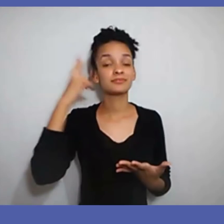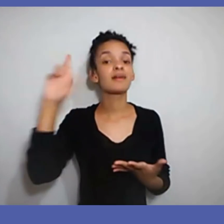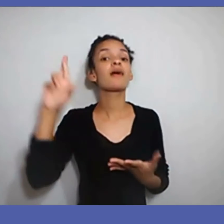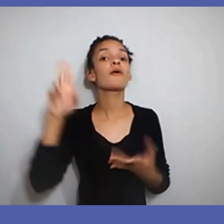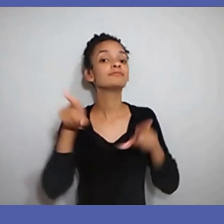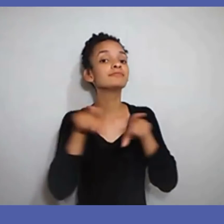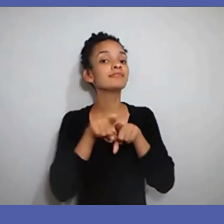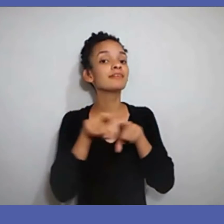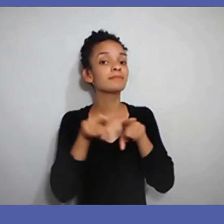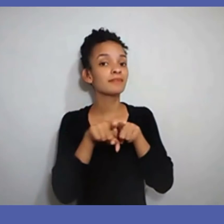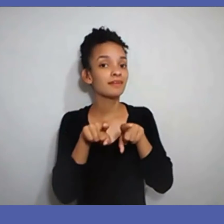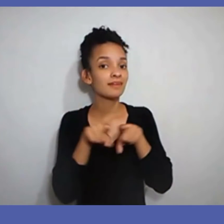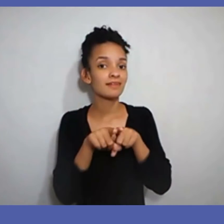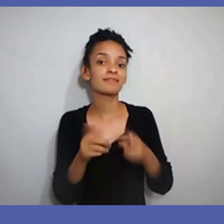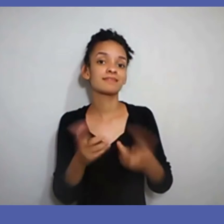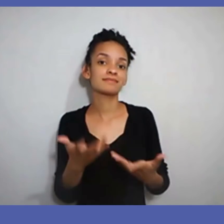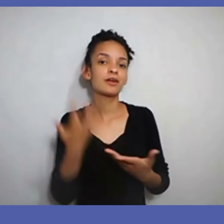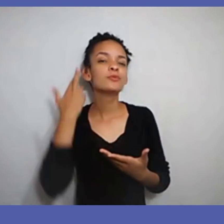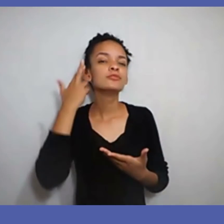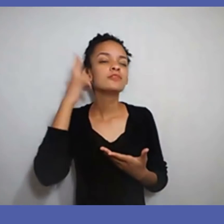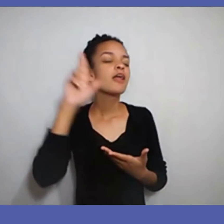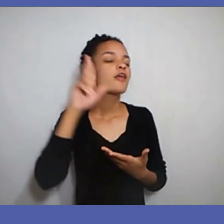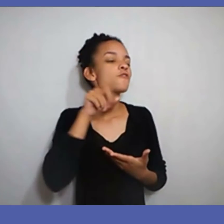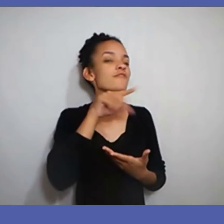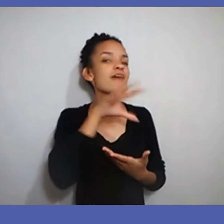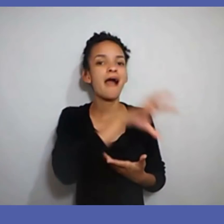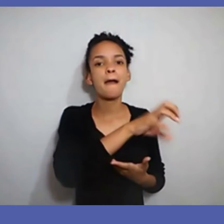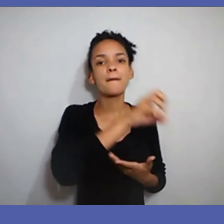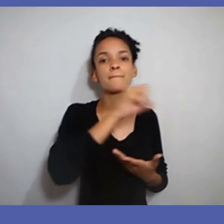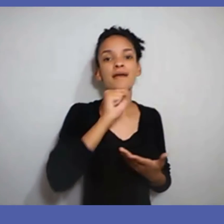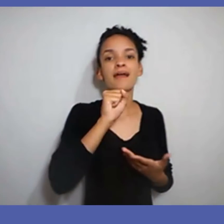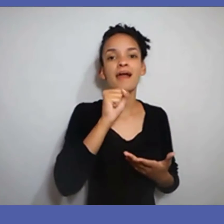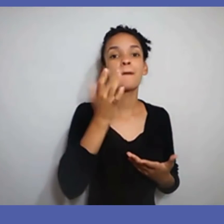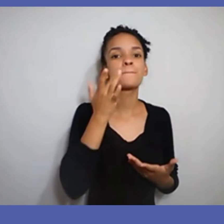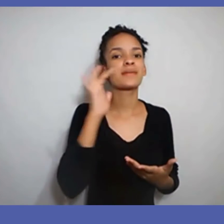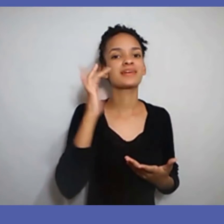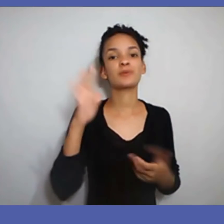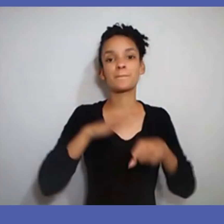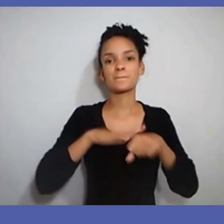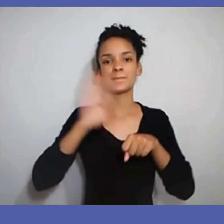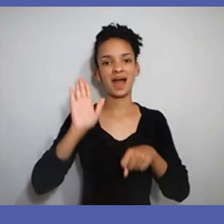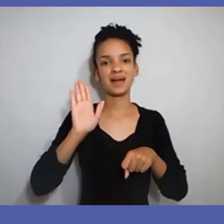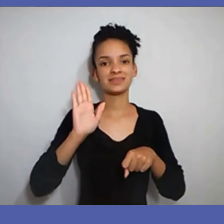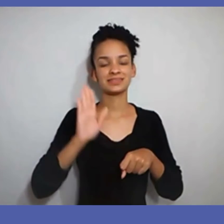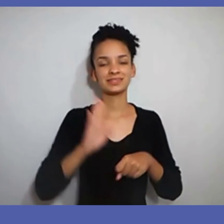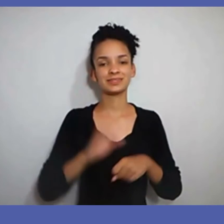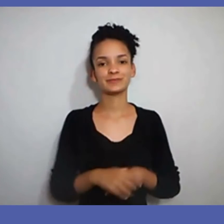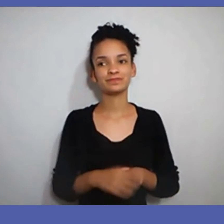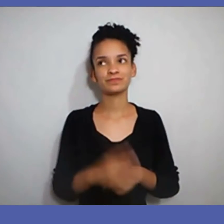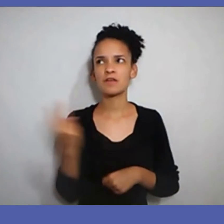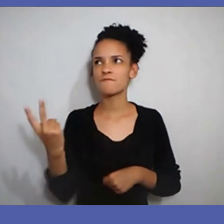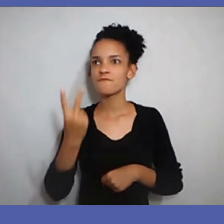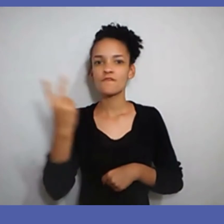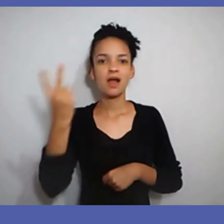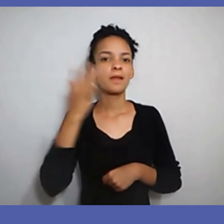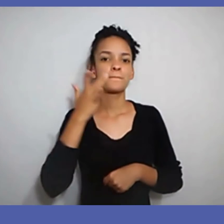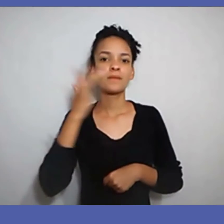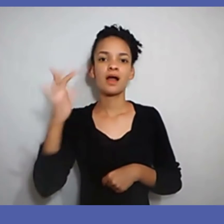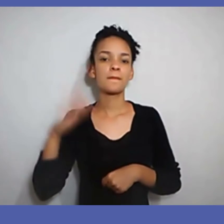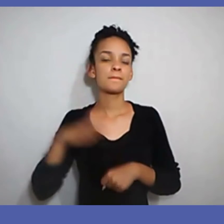os que vão ser mais preciosos para Ele, os mais valiosos, né? Os mais valiosos para Ele. Portanto,